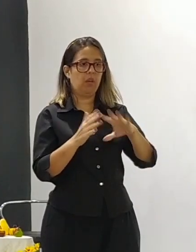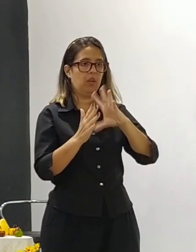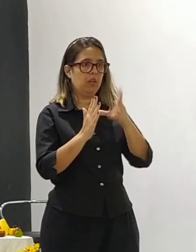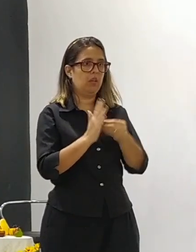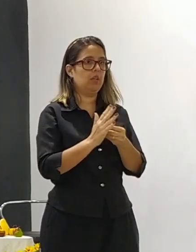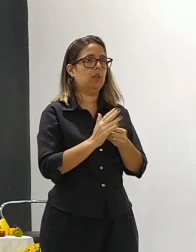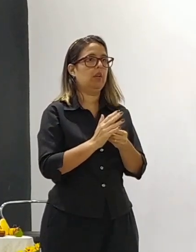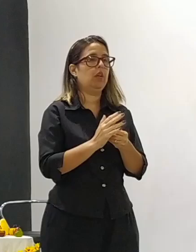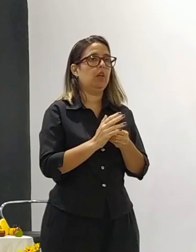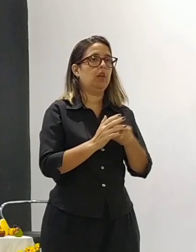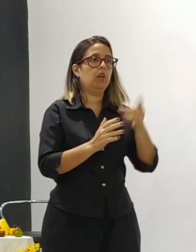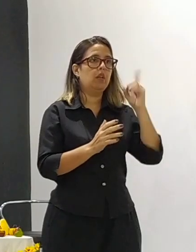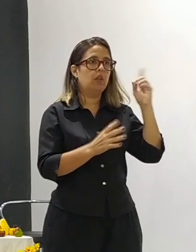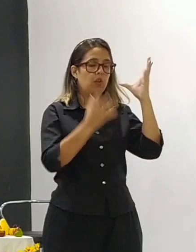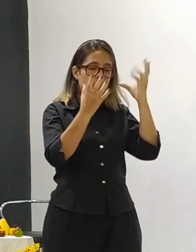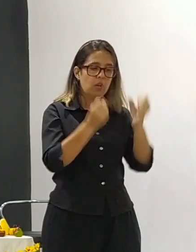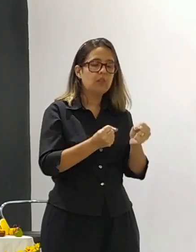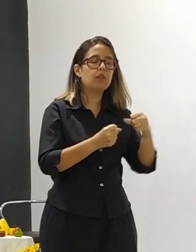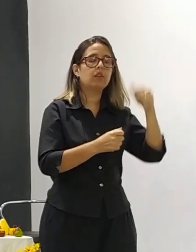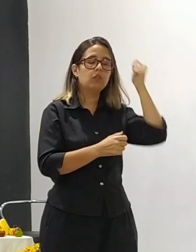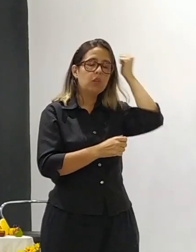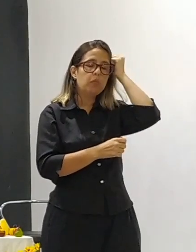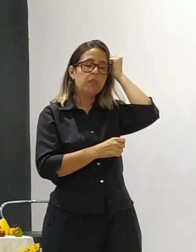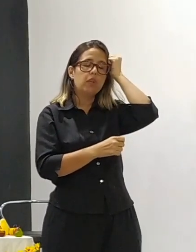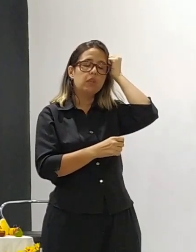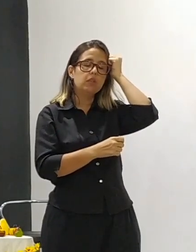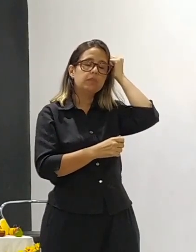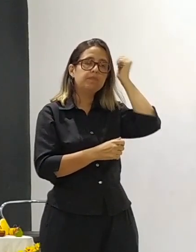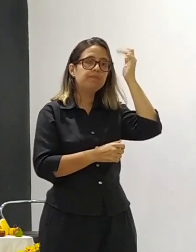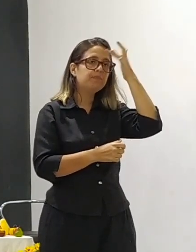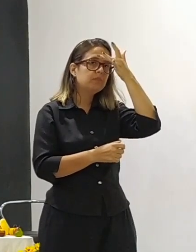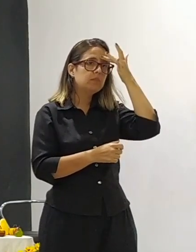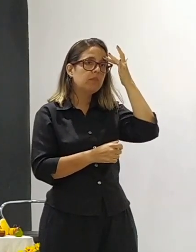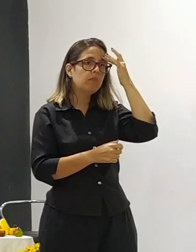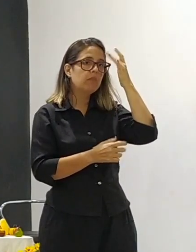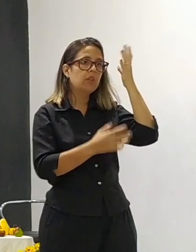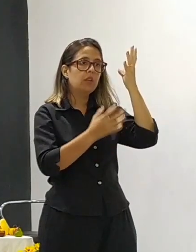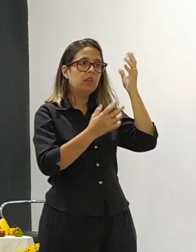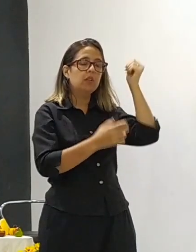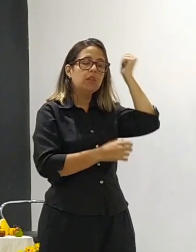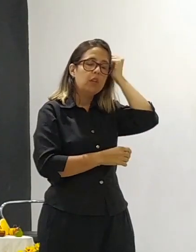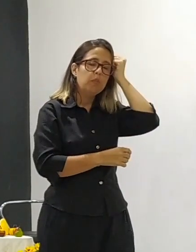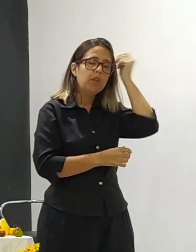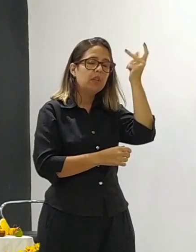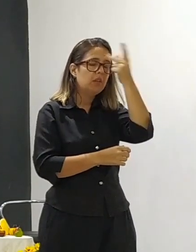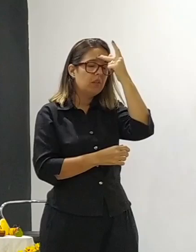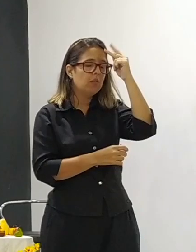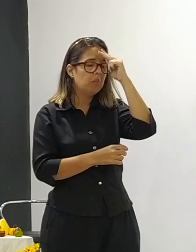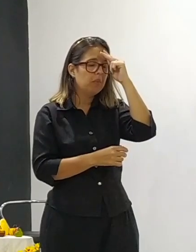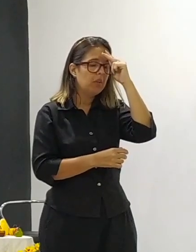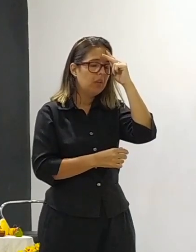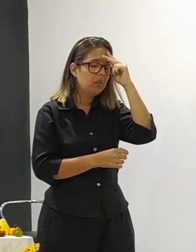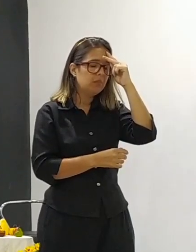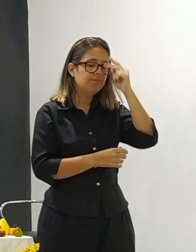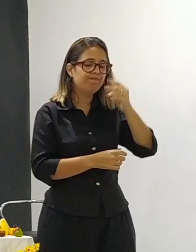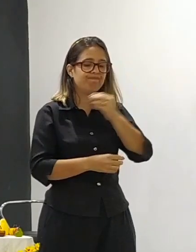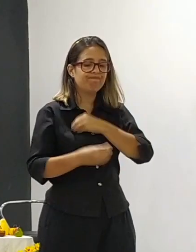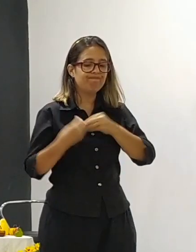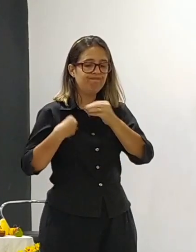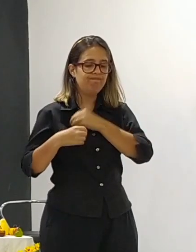os arrependidos, aqueles que se arrependeram e se converteram dos seus maus caminhos.